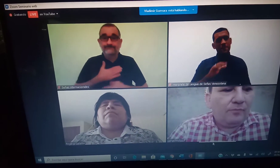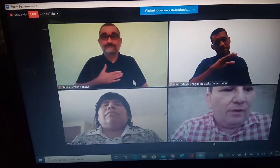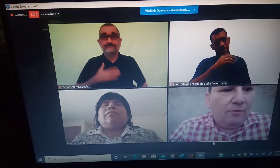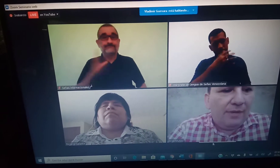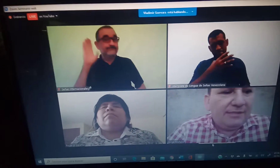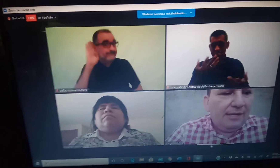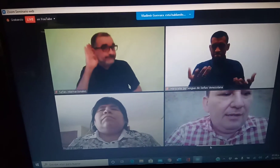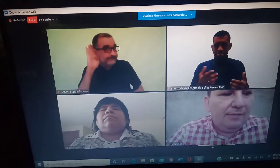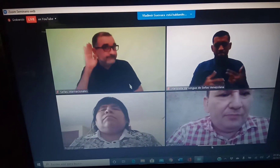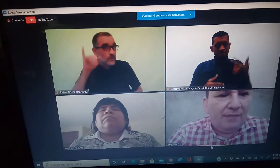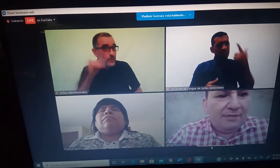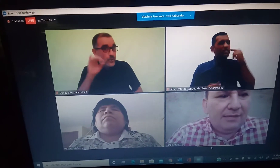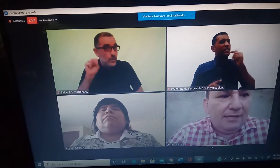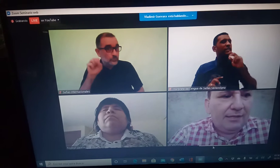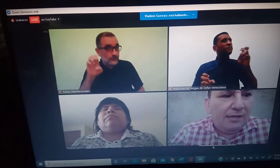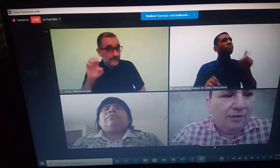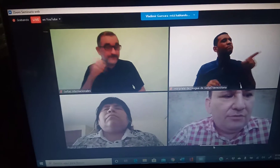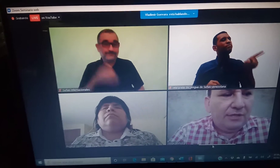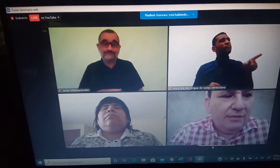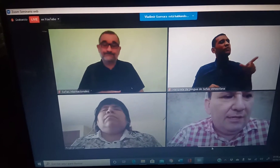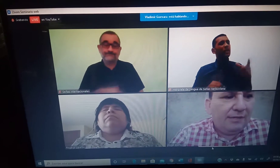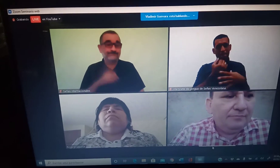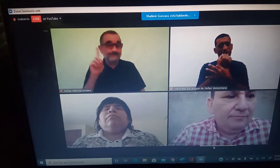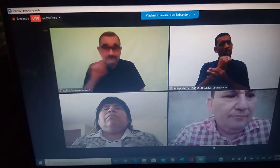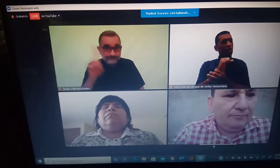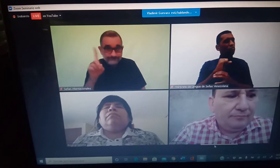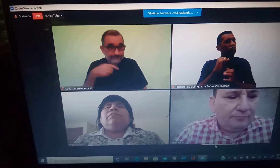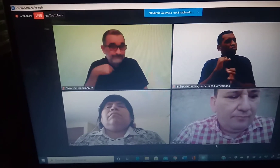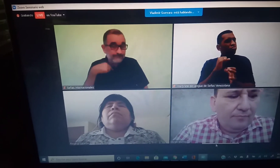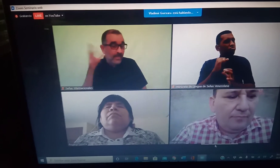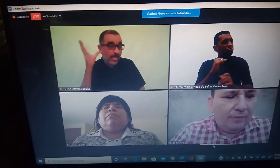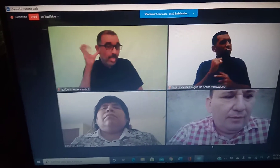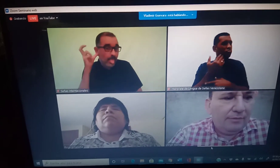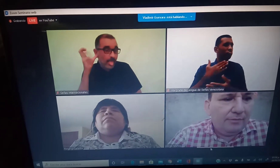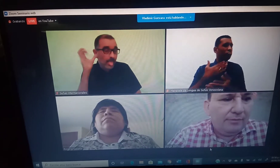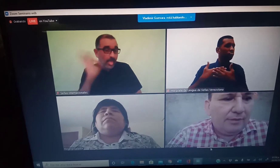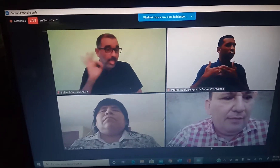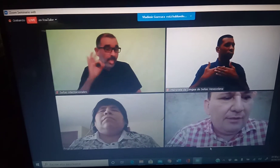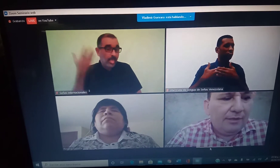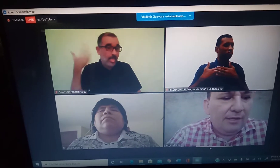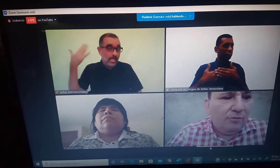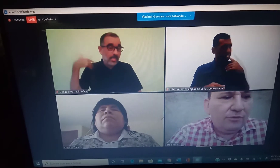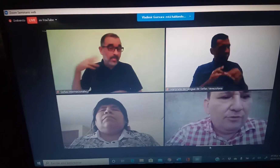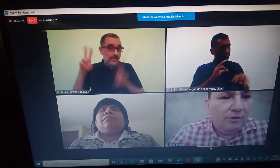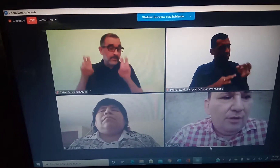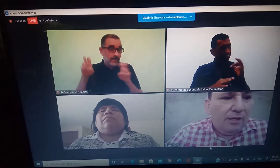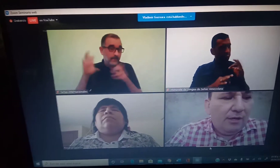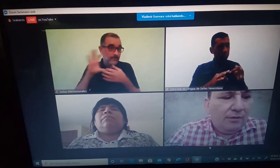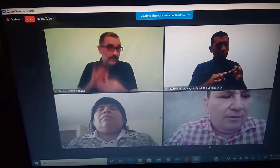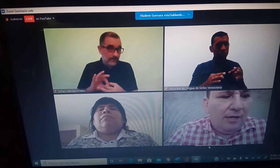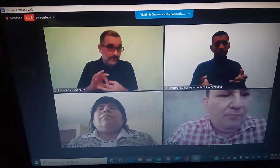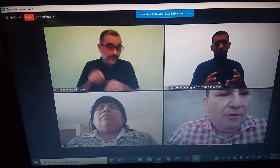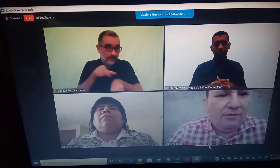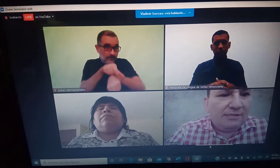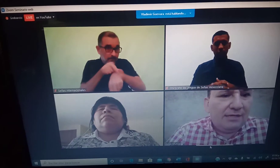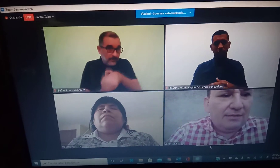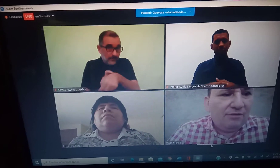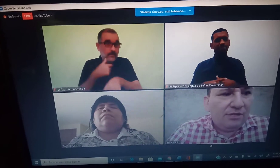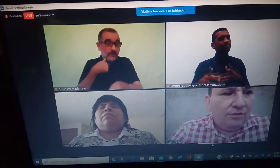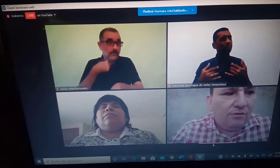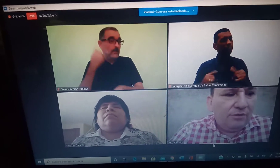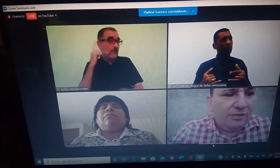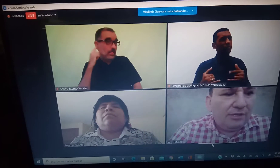con base al brazalete que usted indica, realmente, digamos, hay pruebas que se